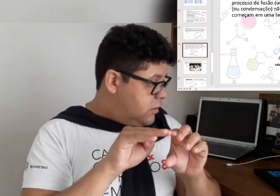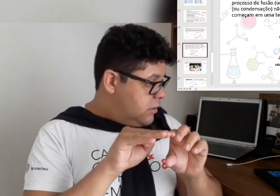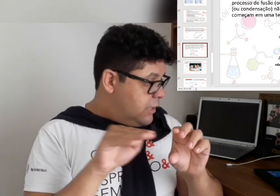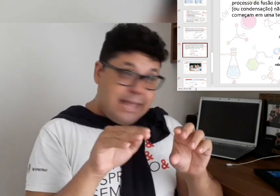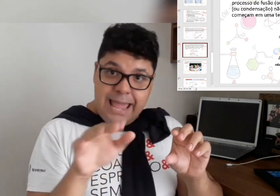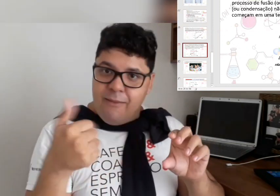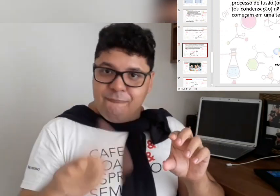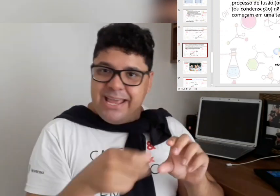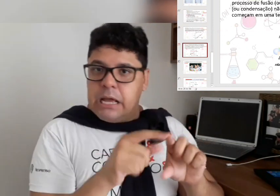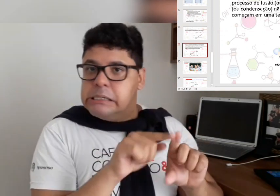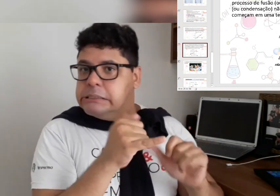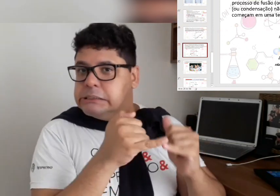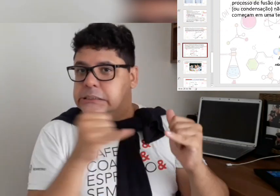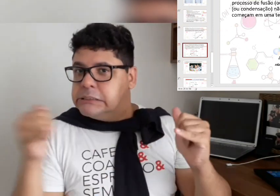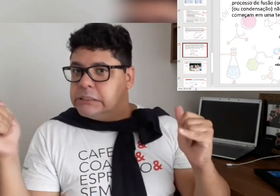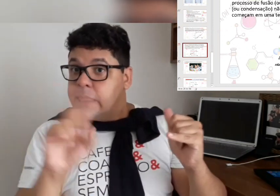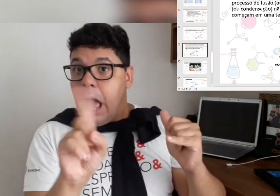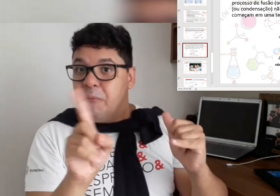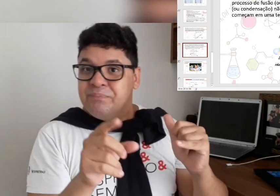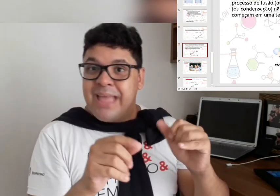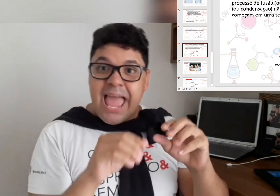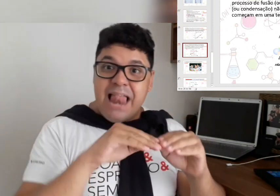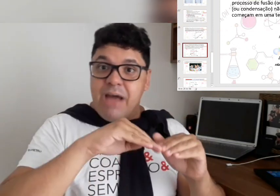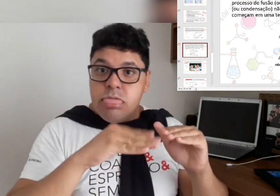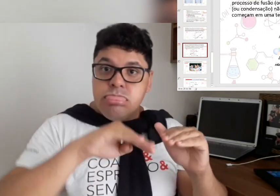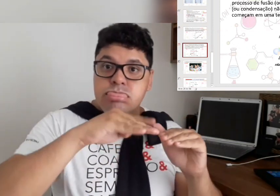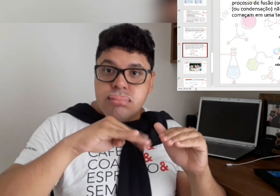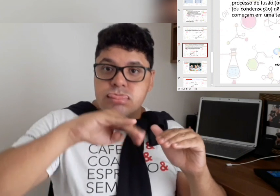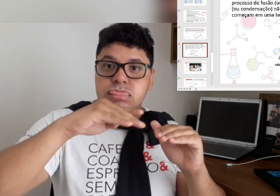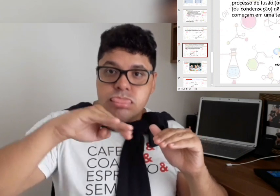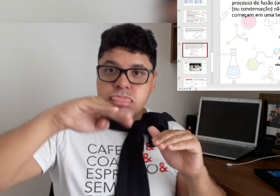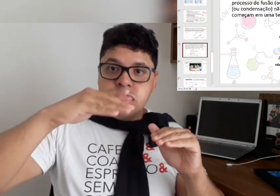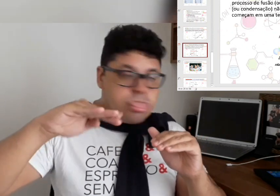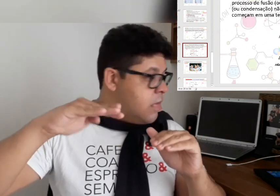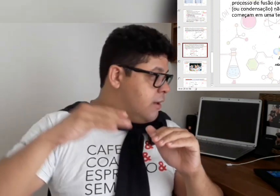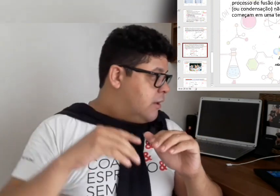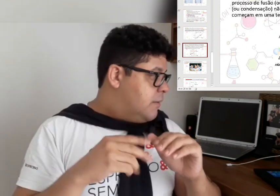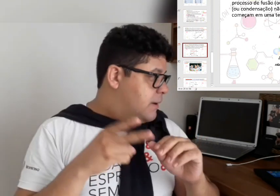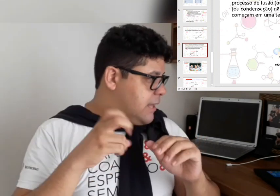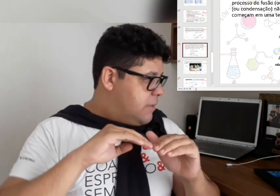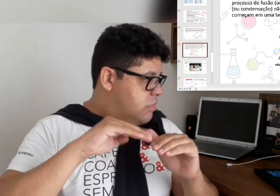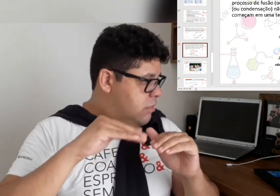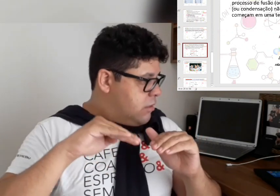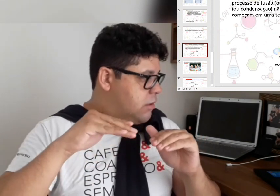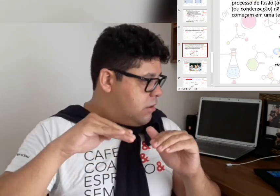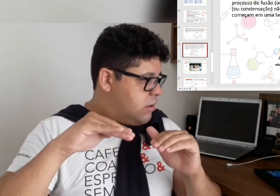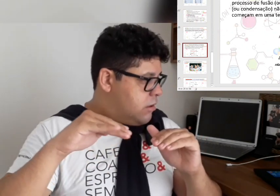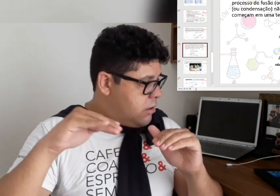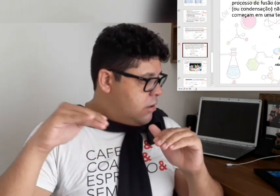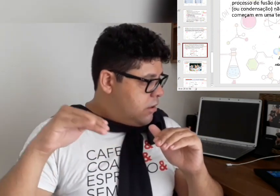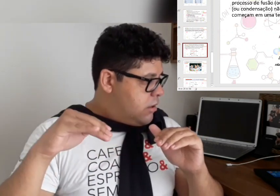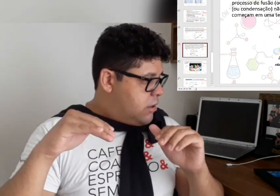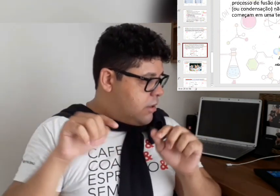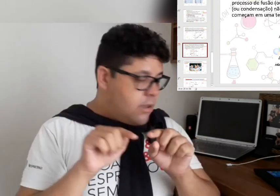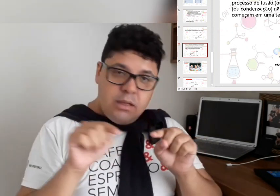estado líquido, mas perceba que ela não para como a água aqui, ela não fica paradinha na mesma temperatura enquanto o tempo passa. Ela